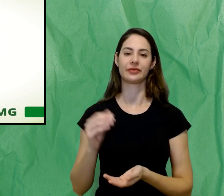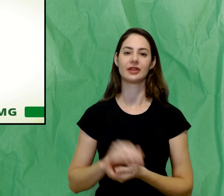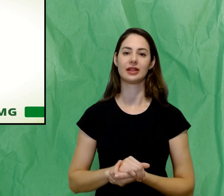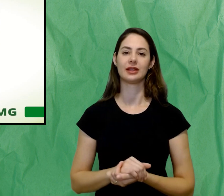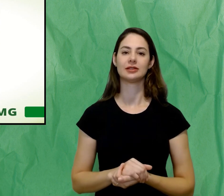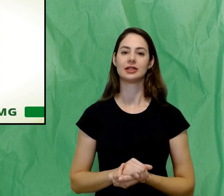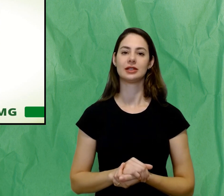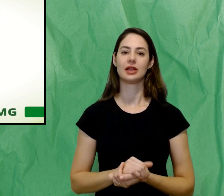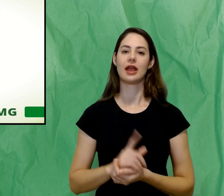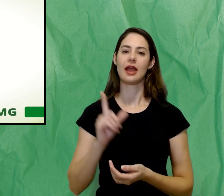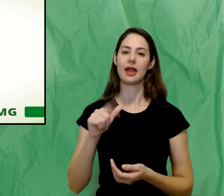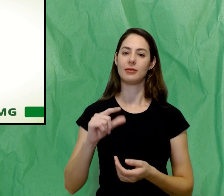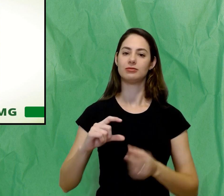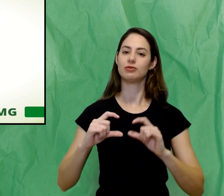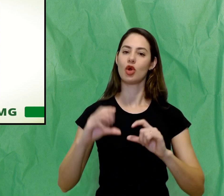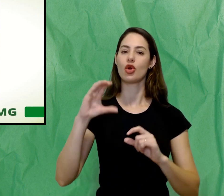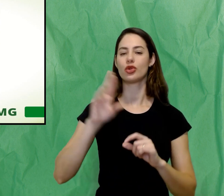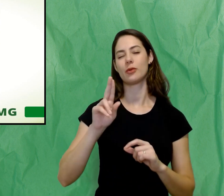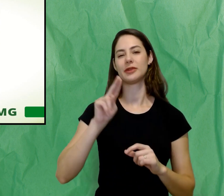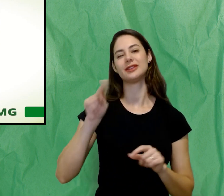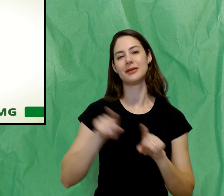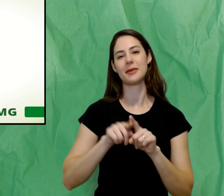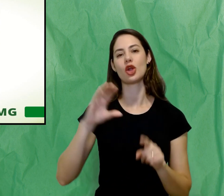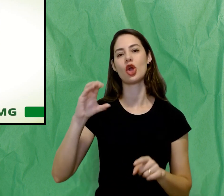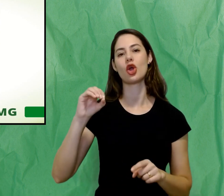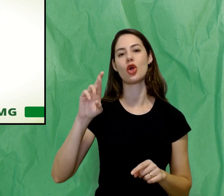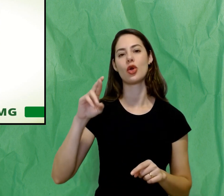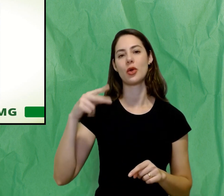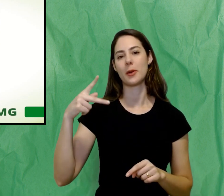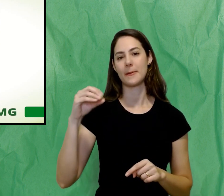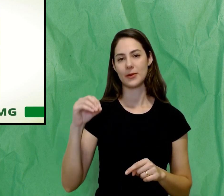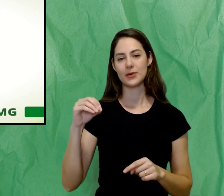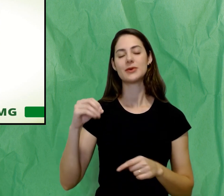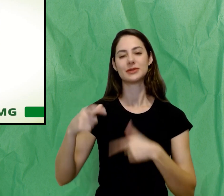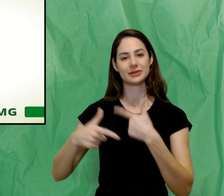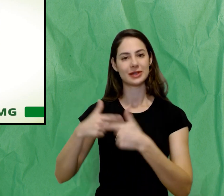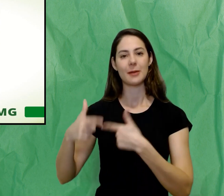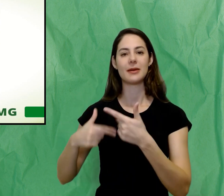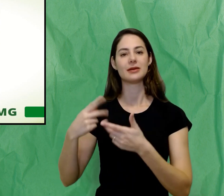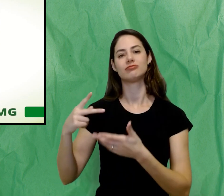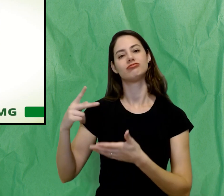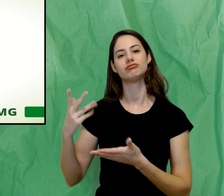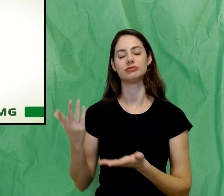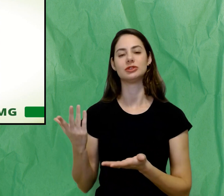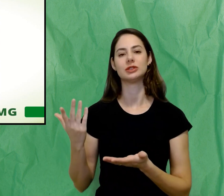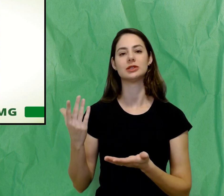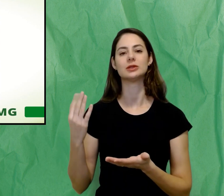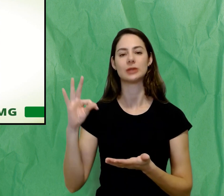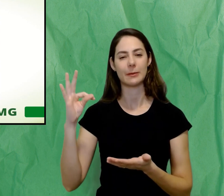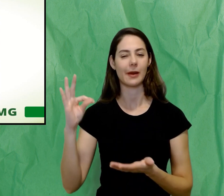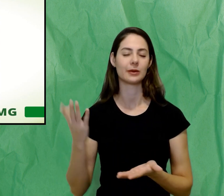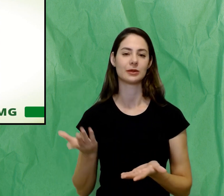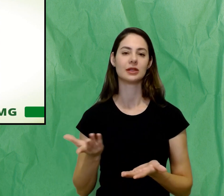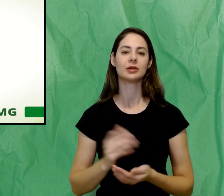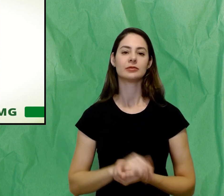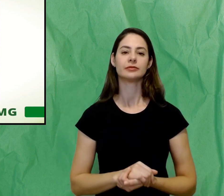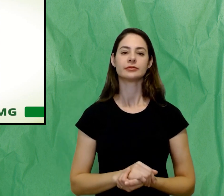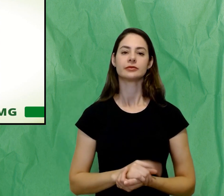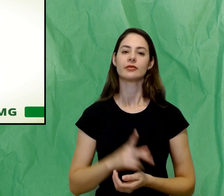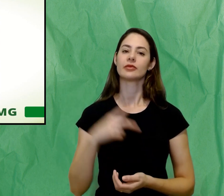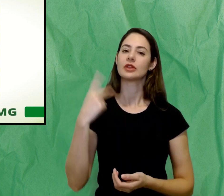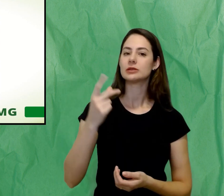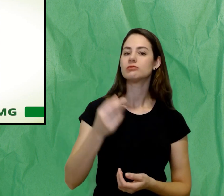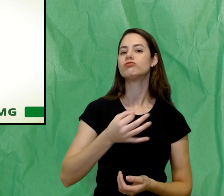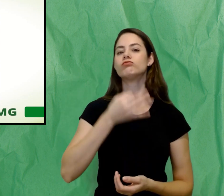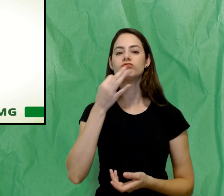ele é conhecido como corpo do trabalho. É uma argumentação no qual o autor pretende persuadir o leitor com base nos fatos